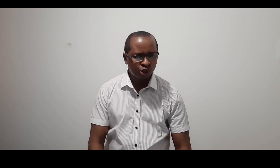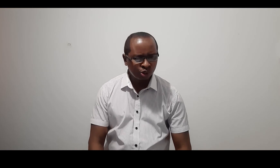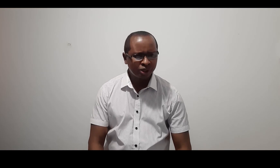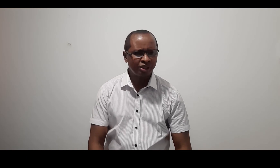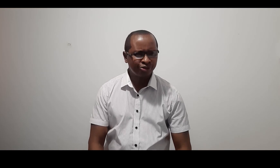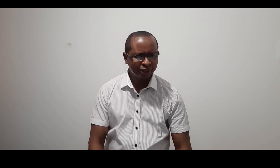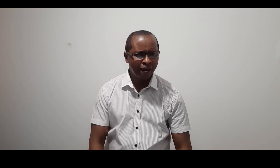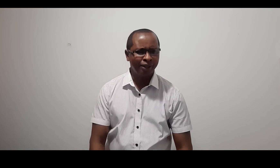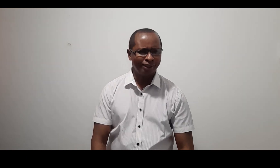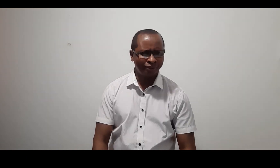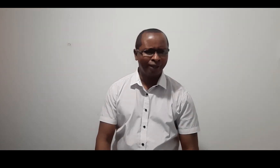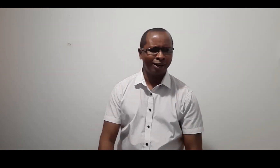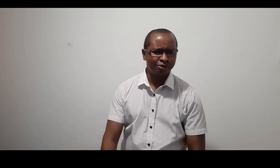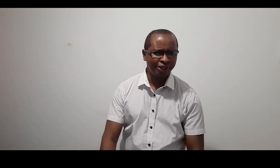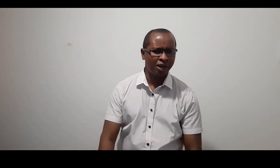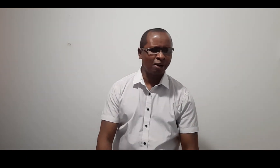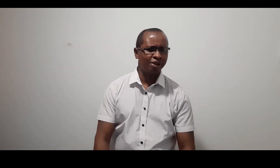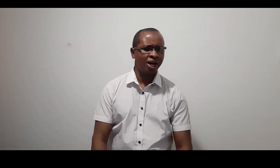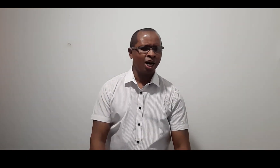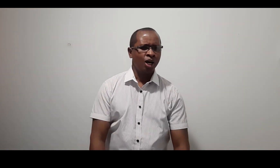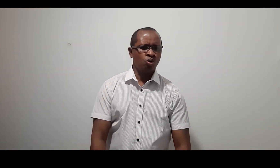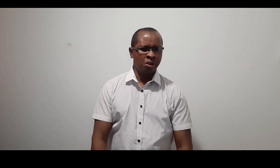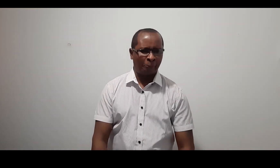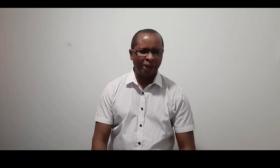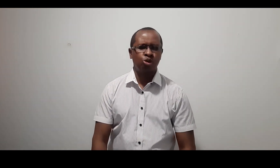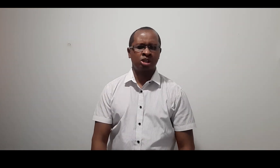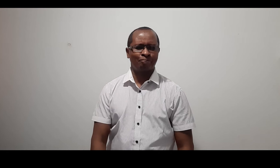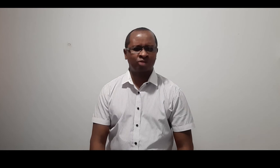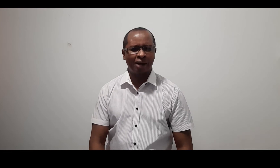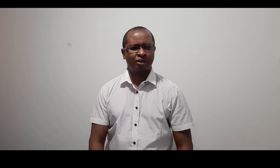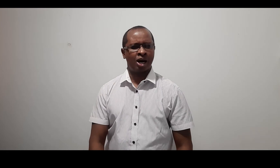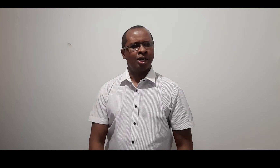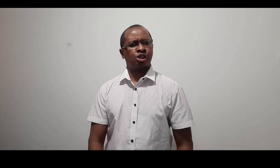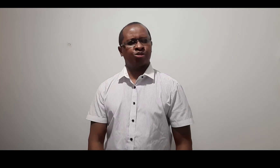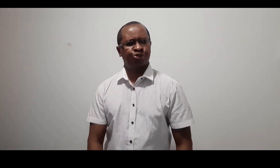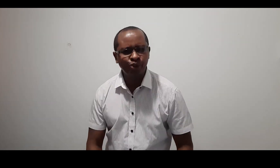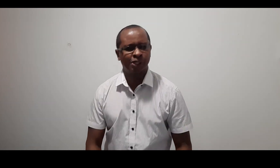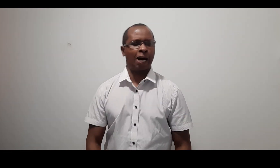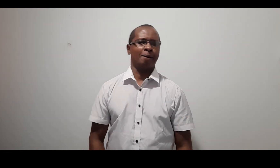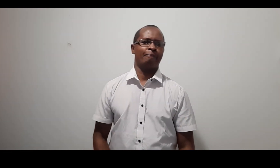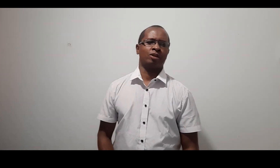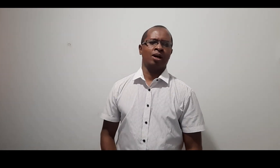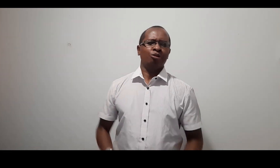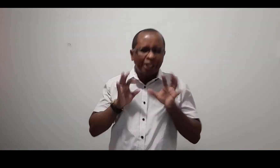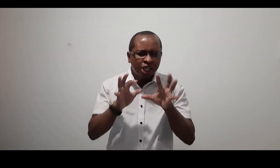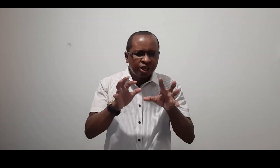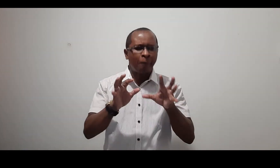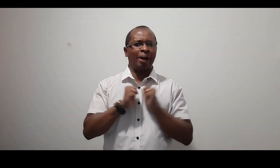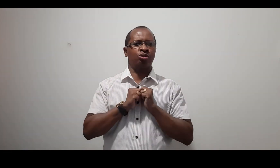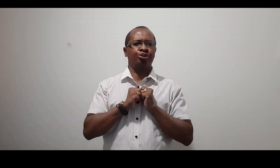jesosy sy ny fanahiny ny teniny ary ny fiainam-bavaka no mibaiko sy mitarika izany fo izany fa iza ny baiko ny fonao